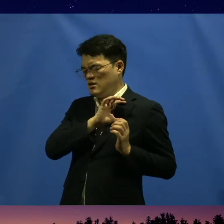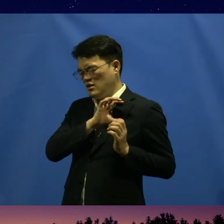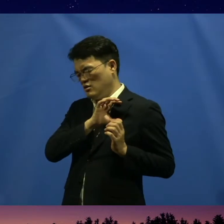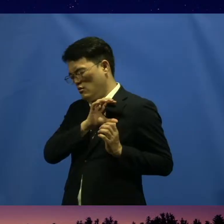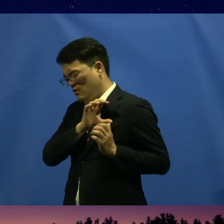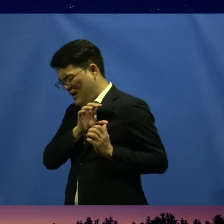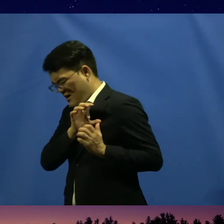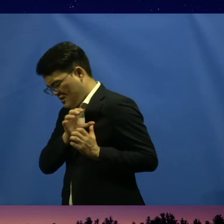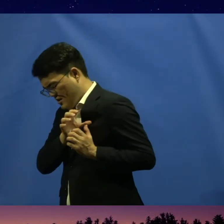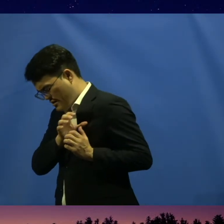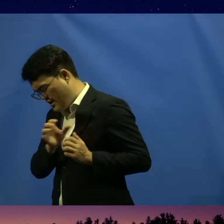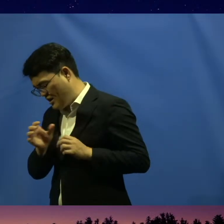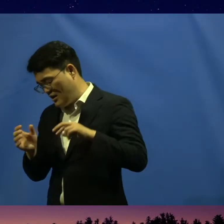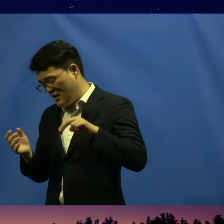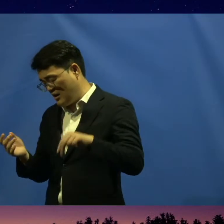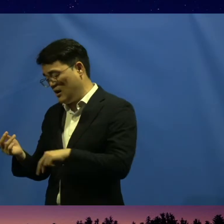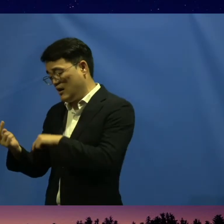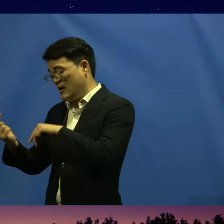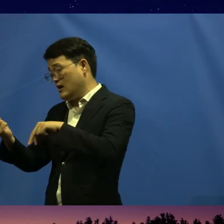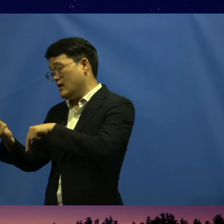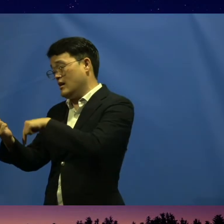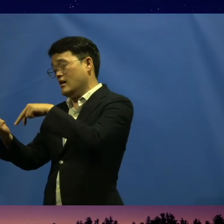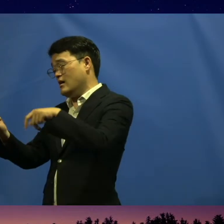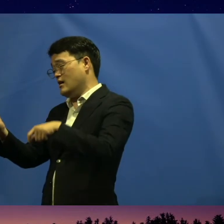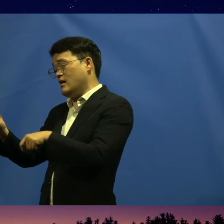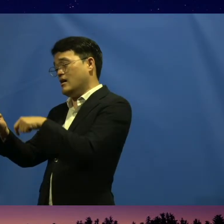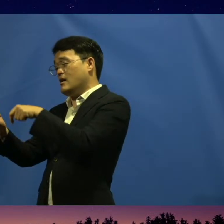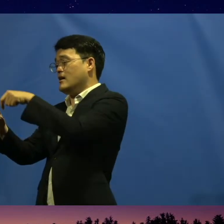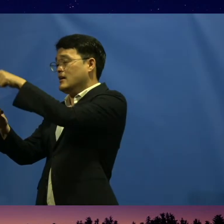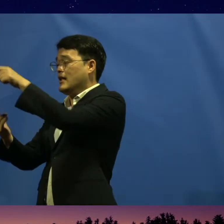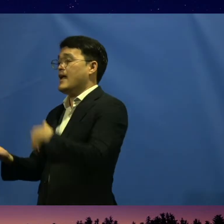십자가 지고 가신 길